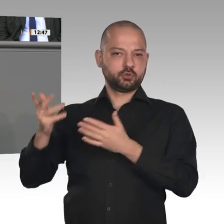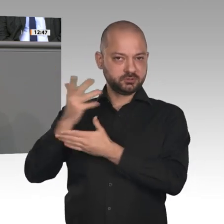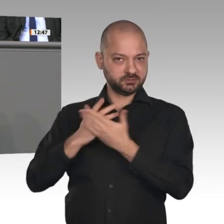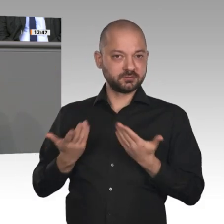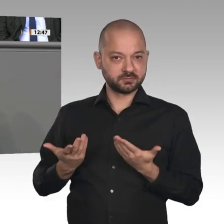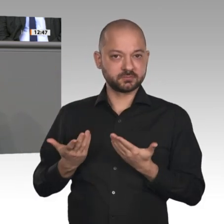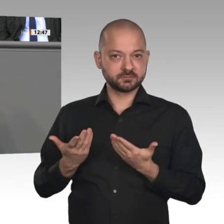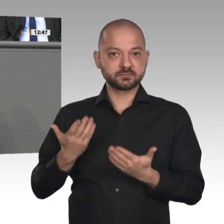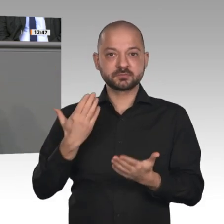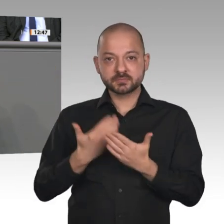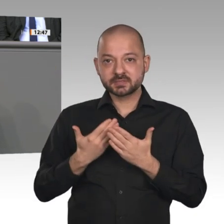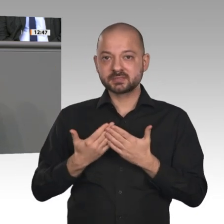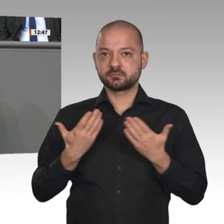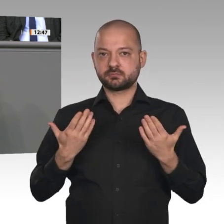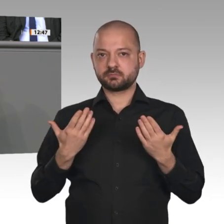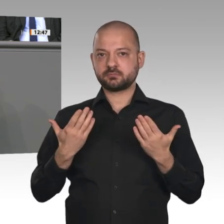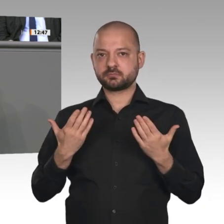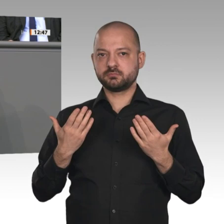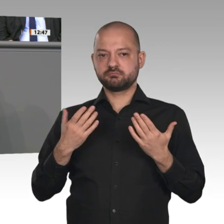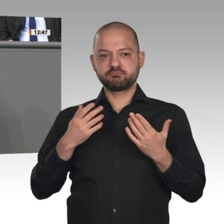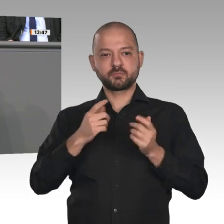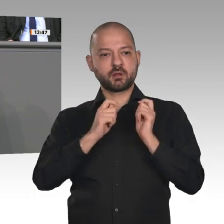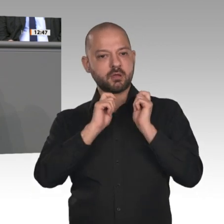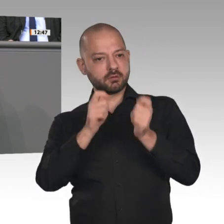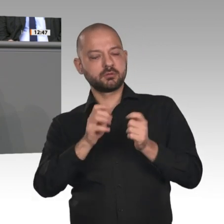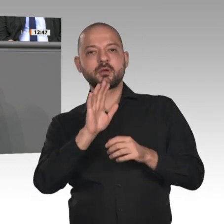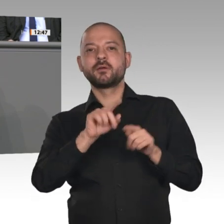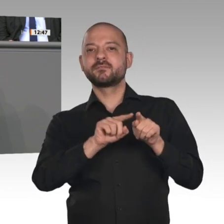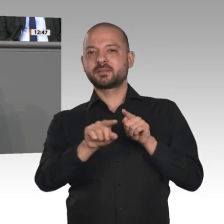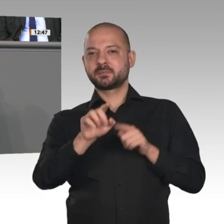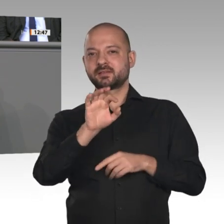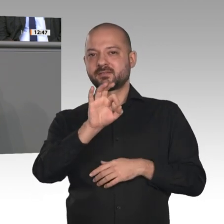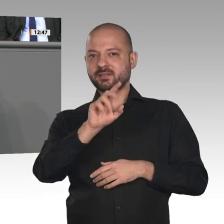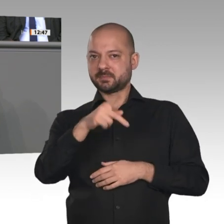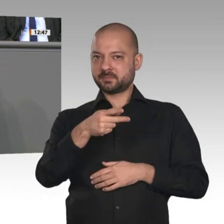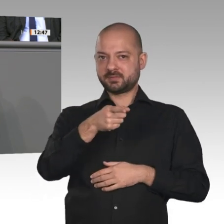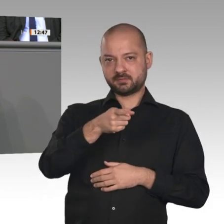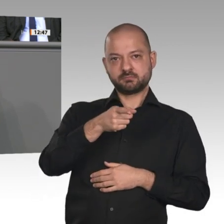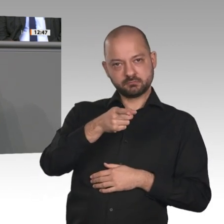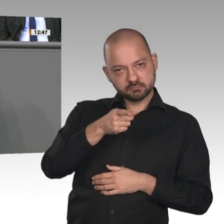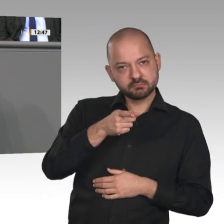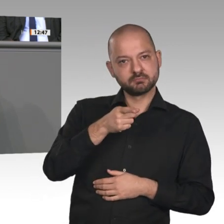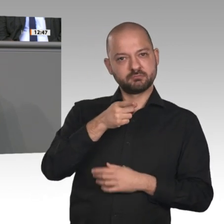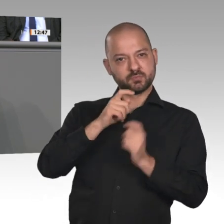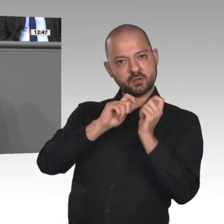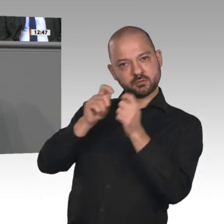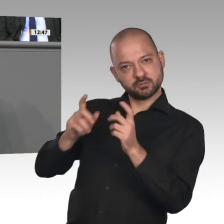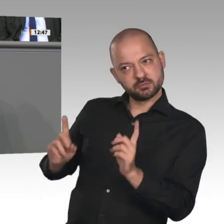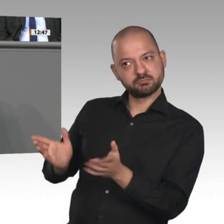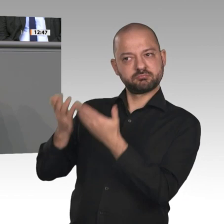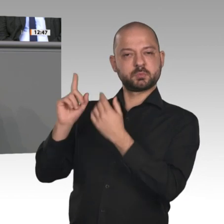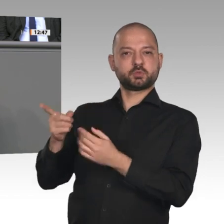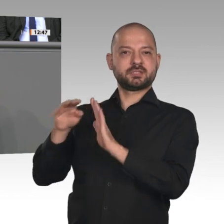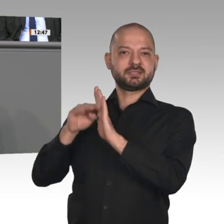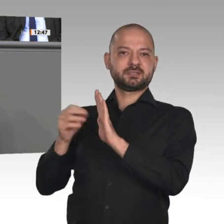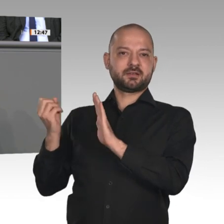Gesetzesentwurf aufzufordern, bereits ein untaugliches Mittel. Aber auch inhaltlich bleibt der Antrag schwammig und handwerklich schlecht gemacht. Hier soll es